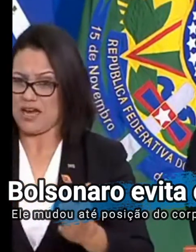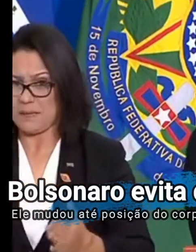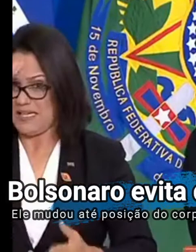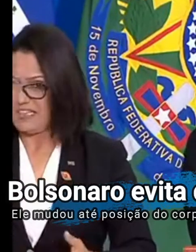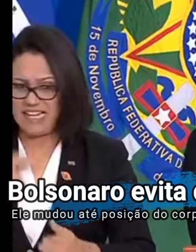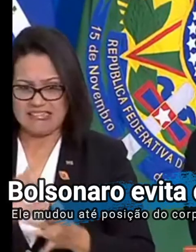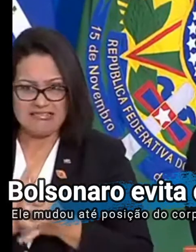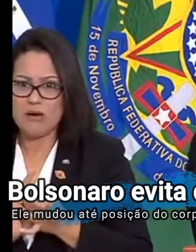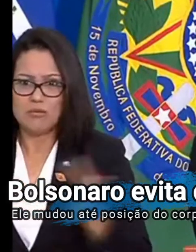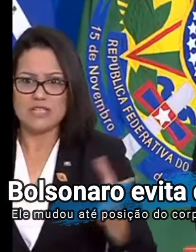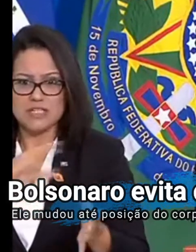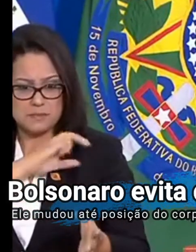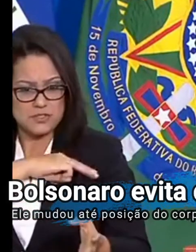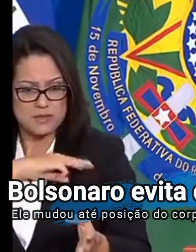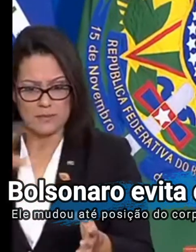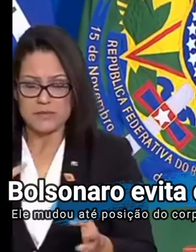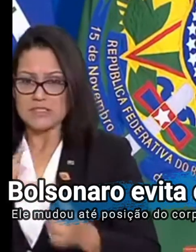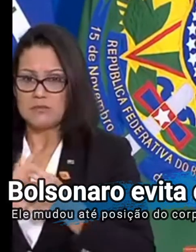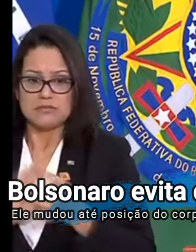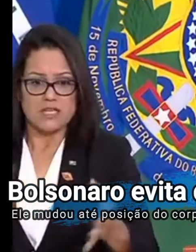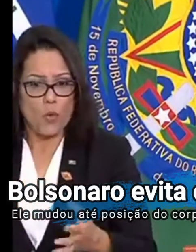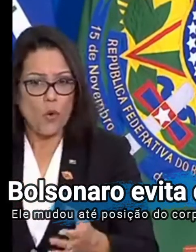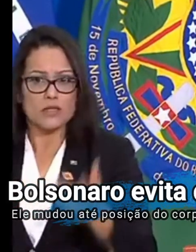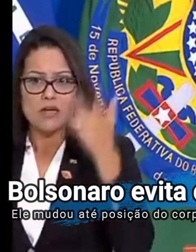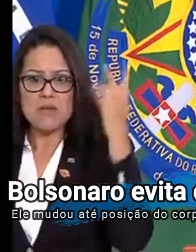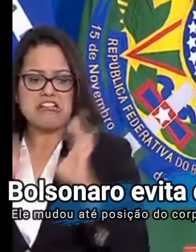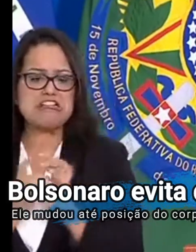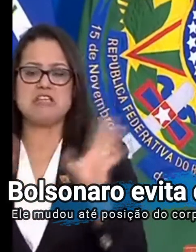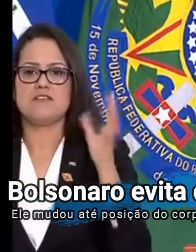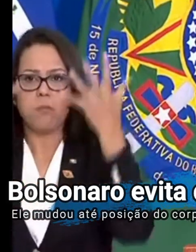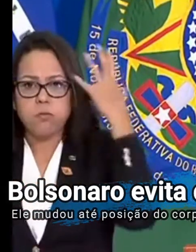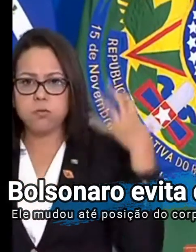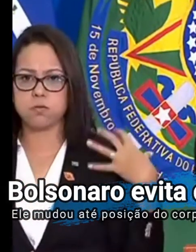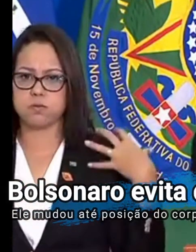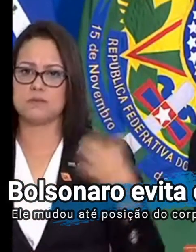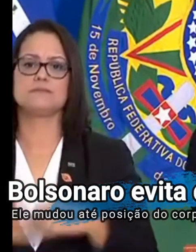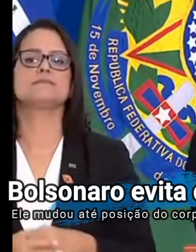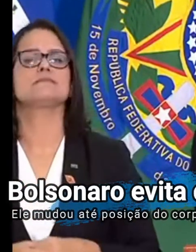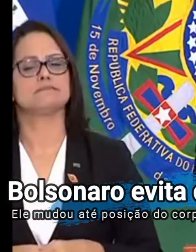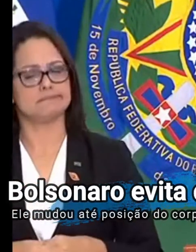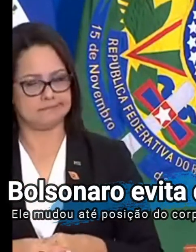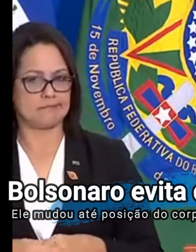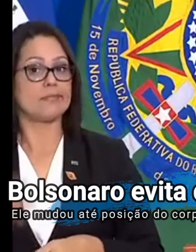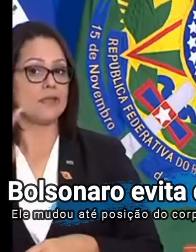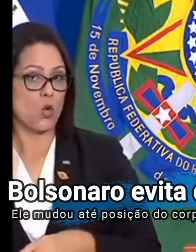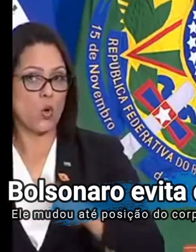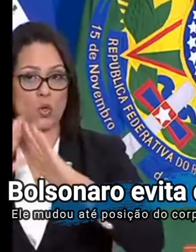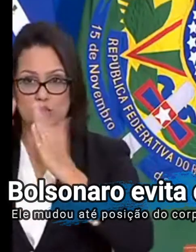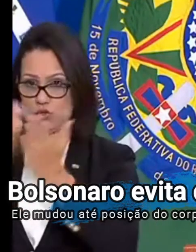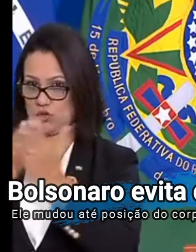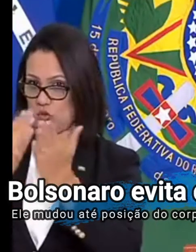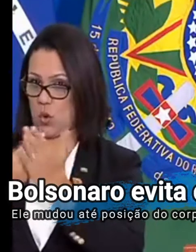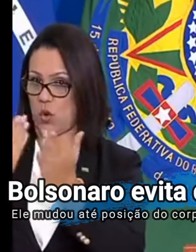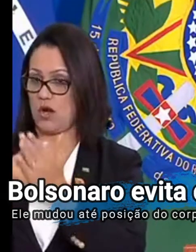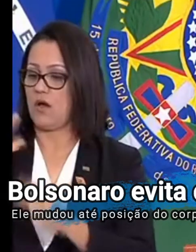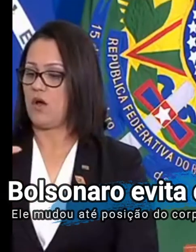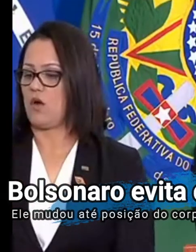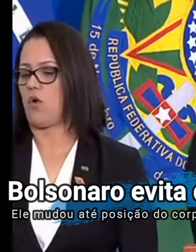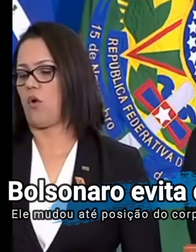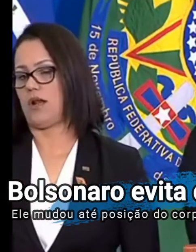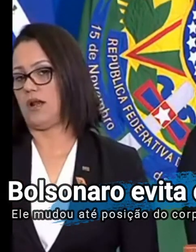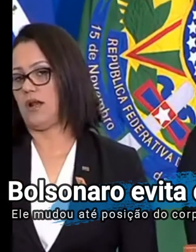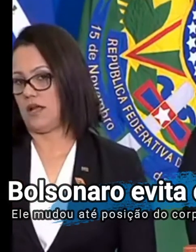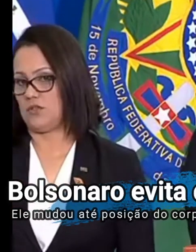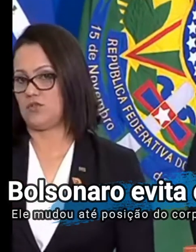temos então os colégios militares logo depois muito mais antigo que as escolas metalizadas temos